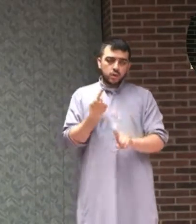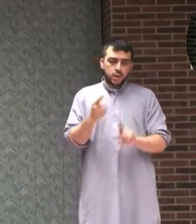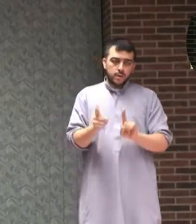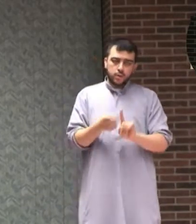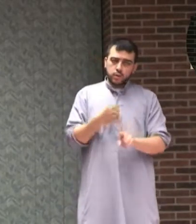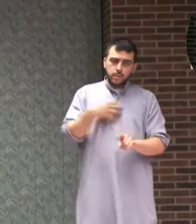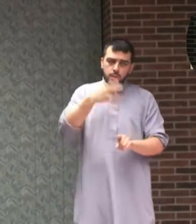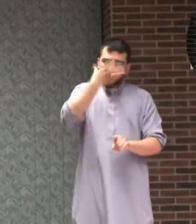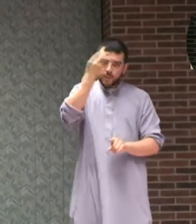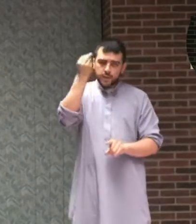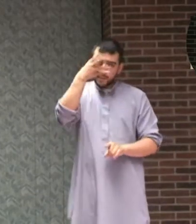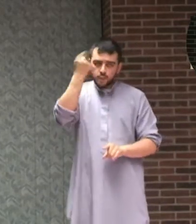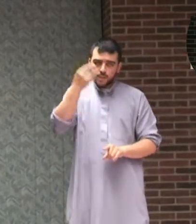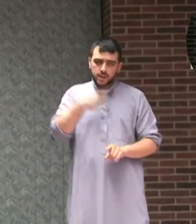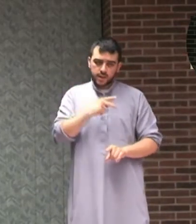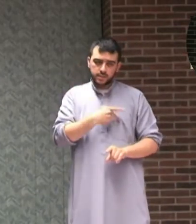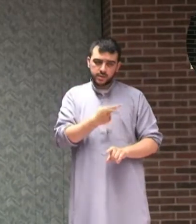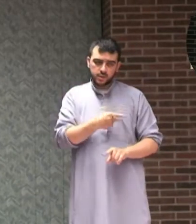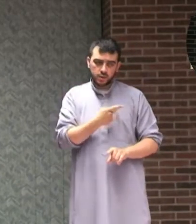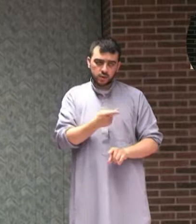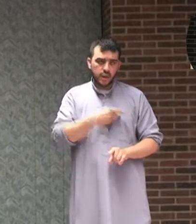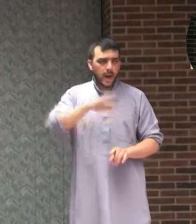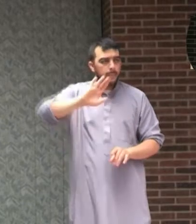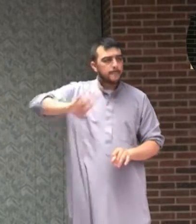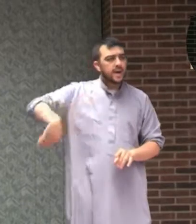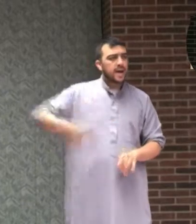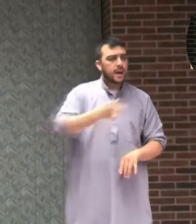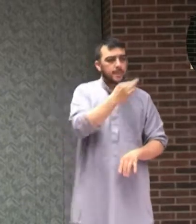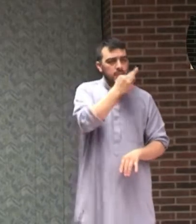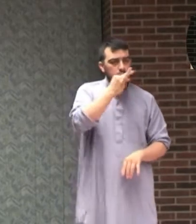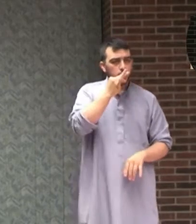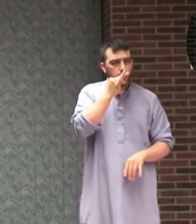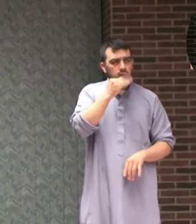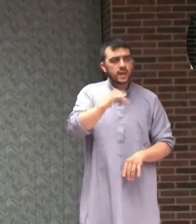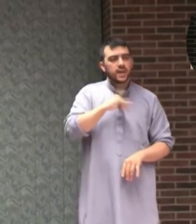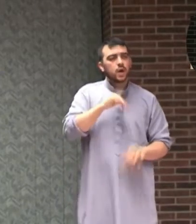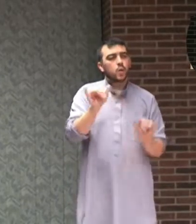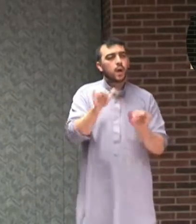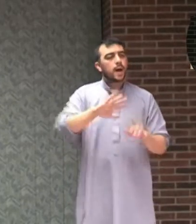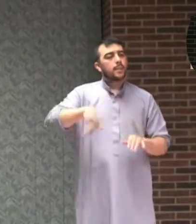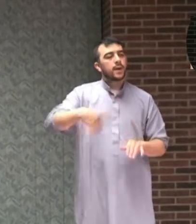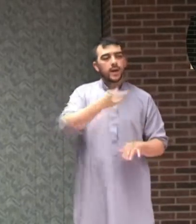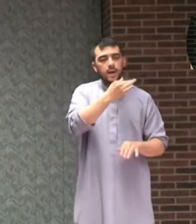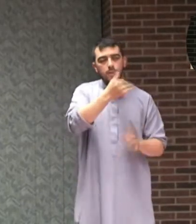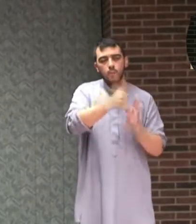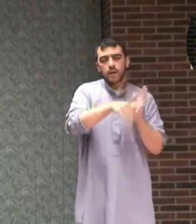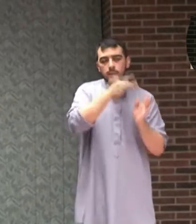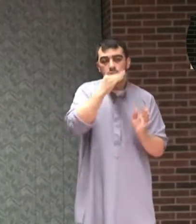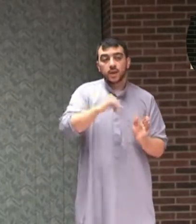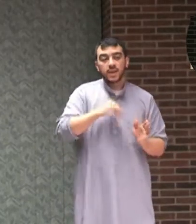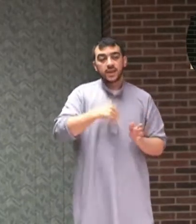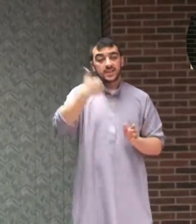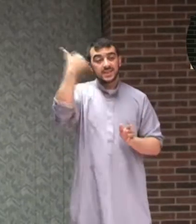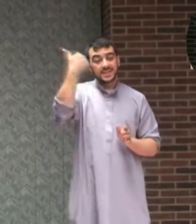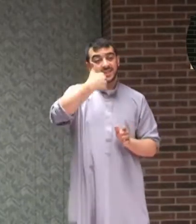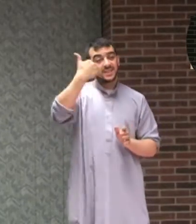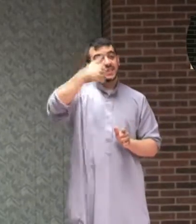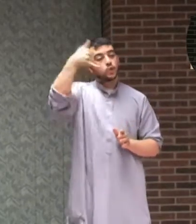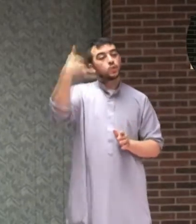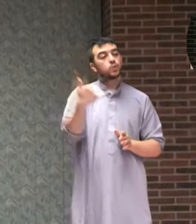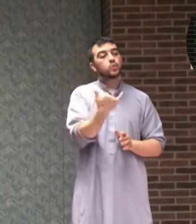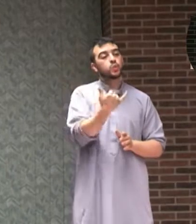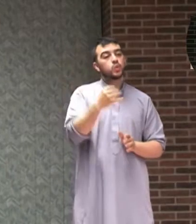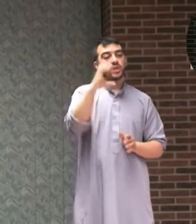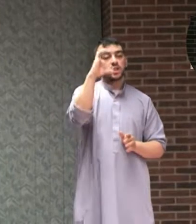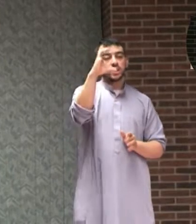inviter après le mois de Ramadan. Et vous savez qu'il y a sit min shawwal, les six jours de shawwal